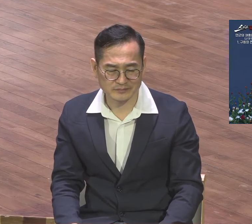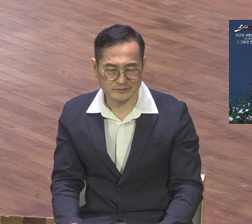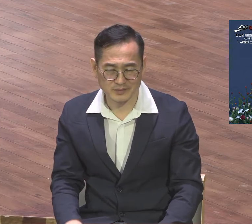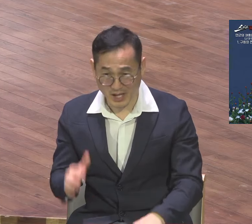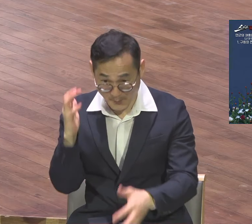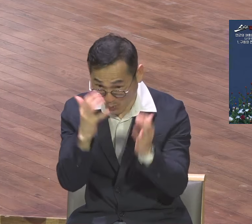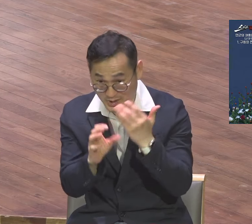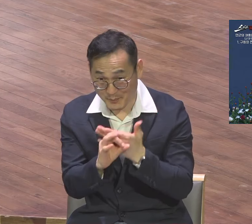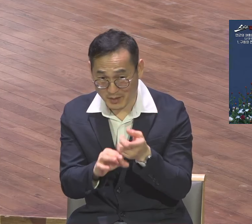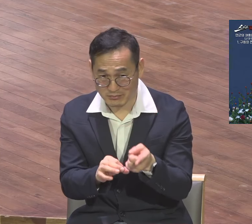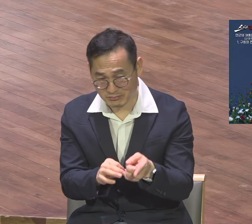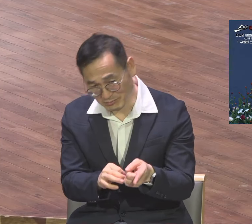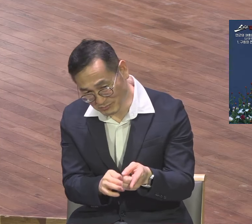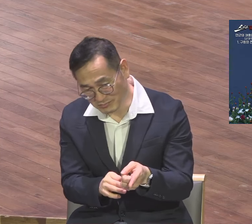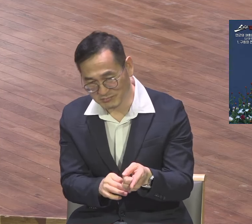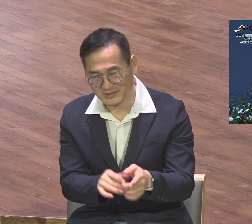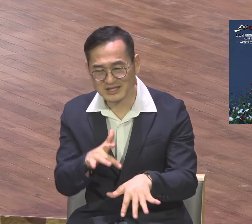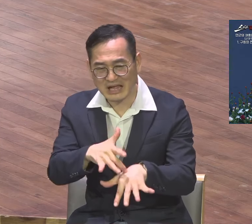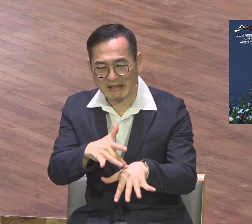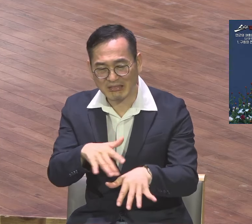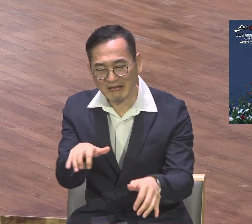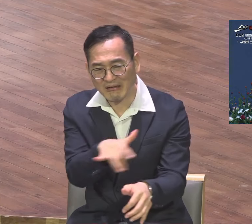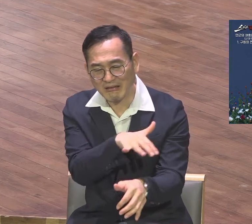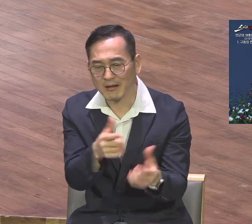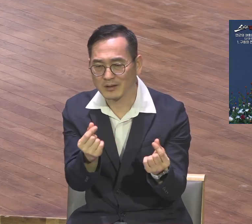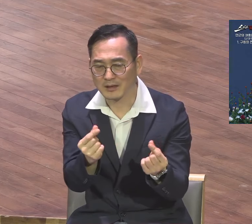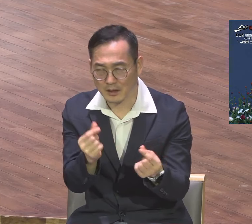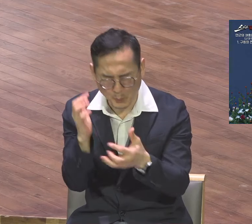그는 이미 벌써 사단의 역사가 버린 거요.